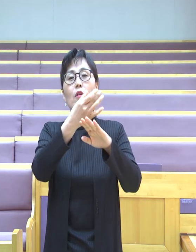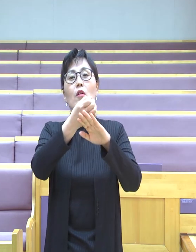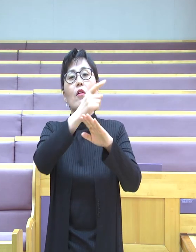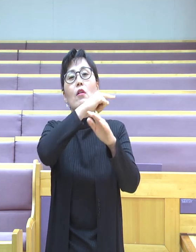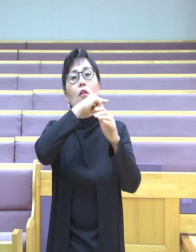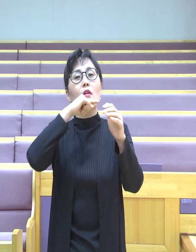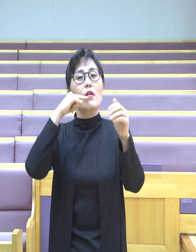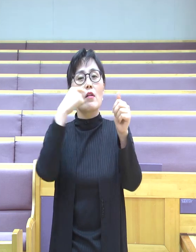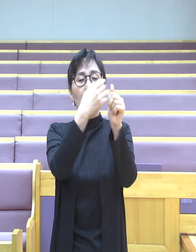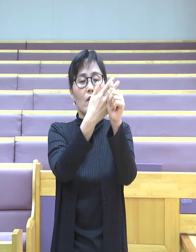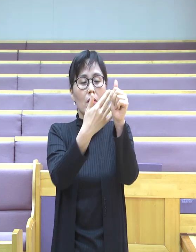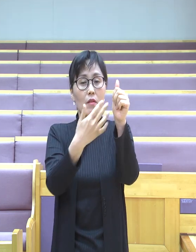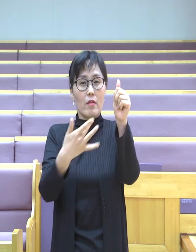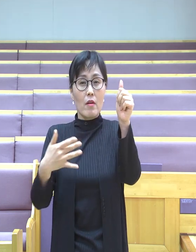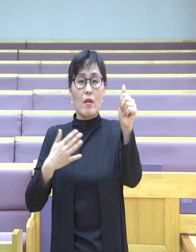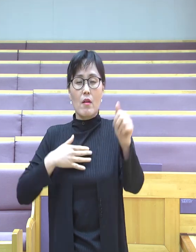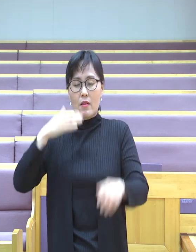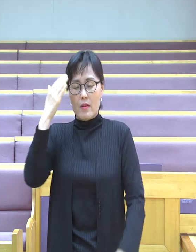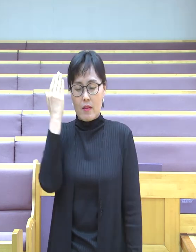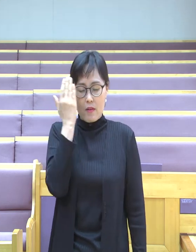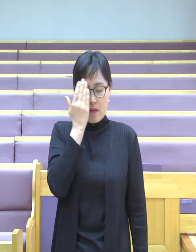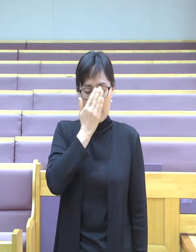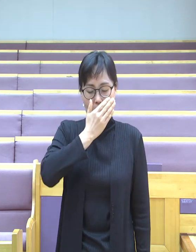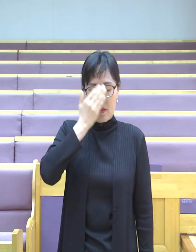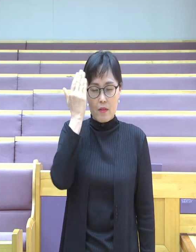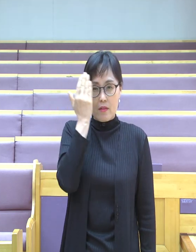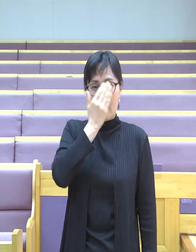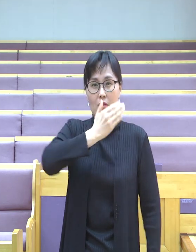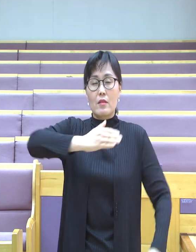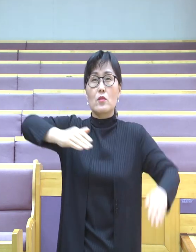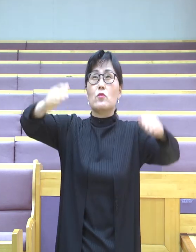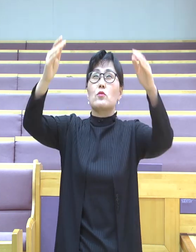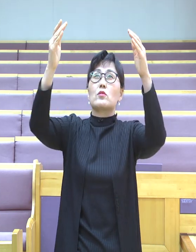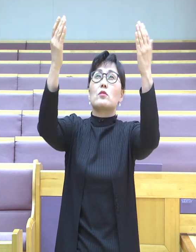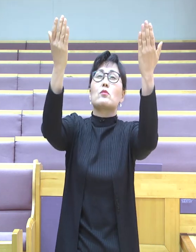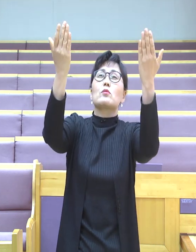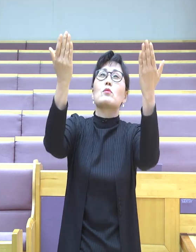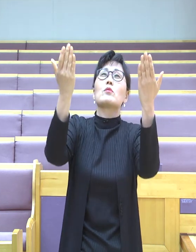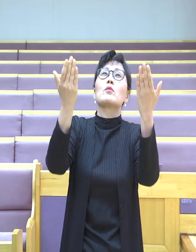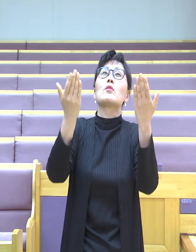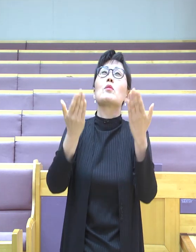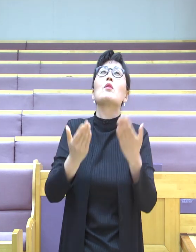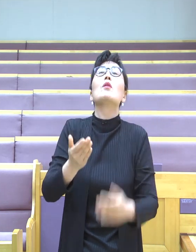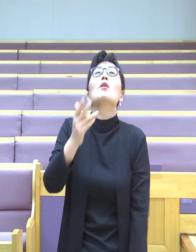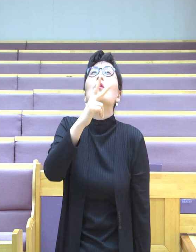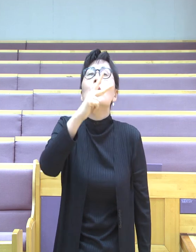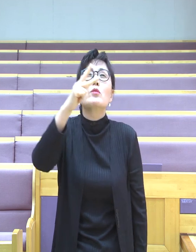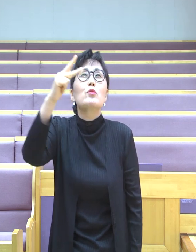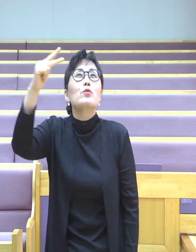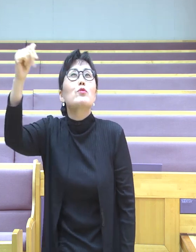주보혈 날 정결케 하고